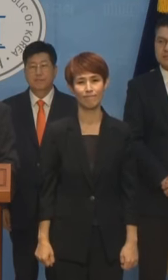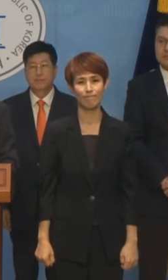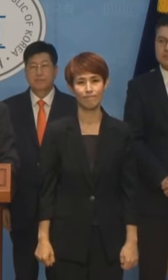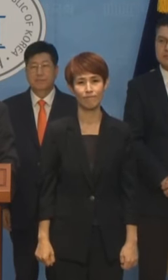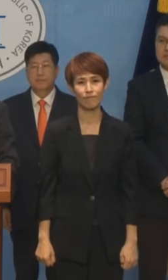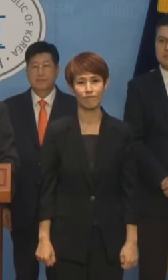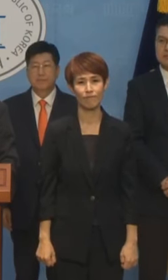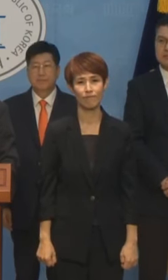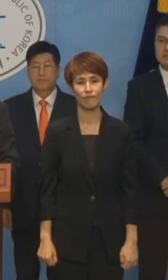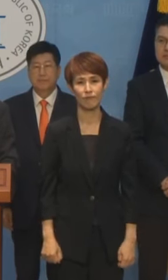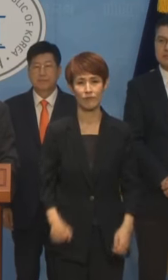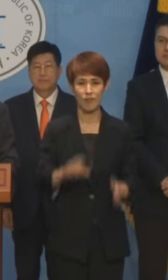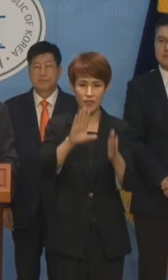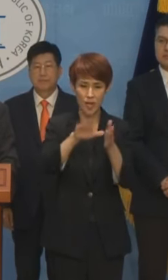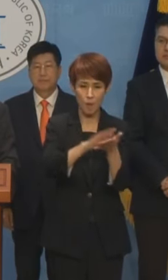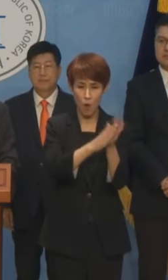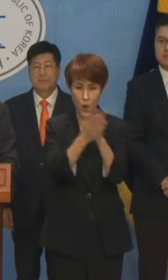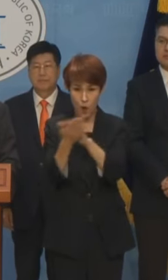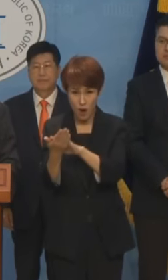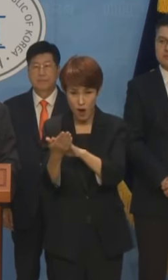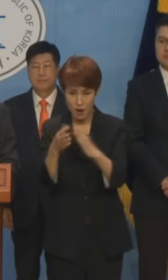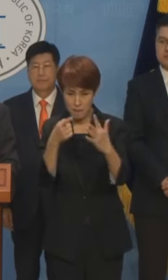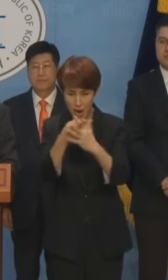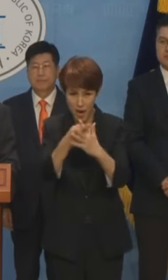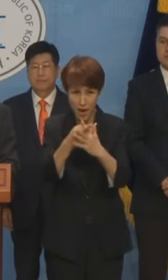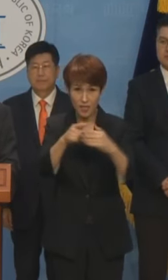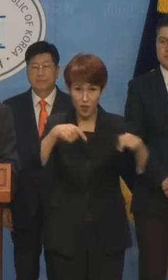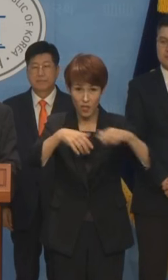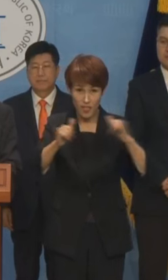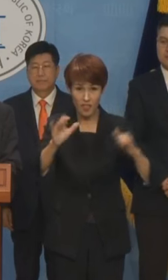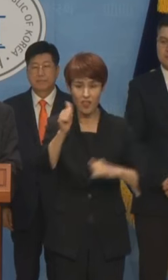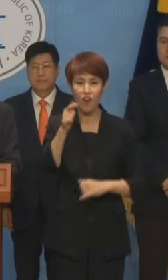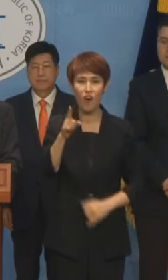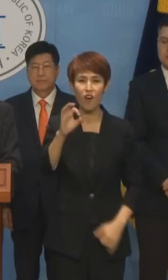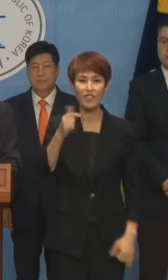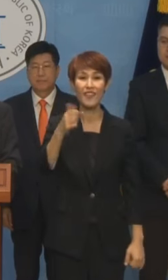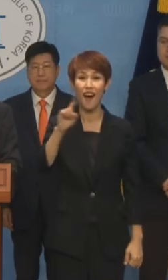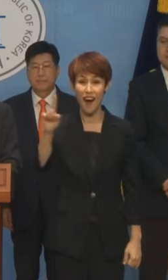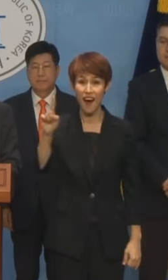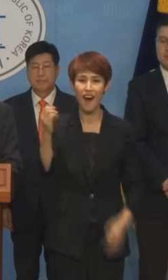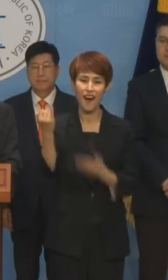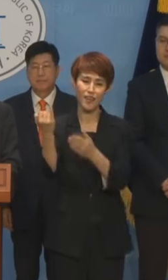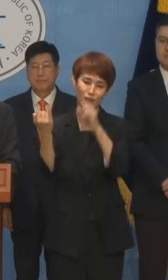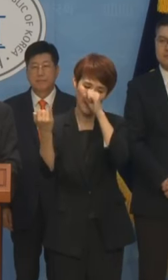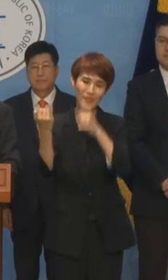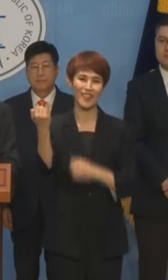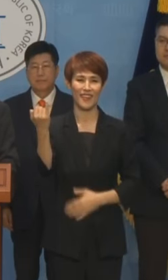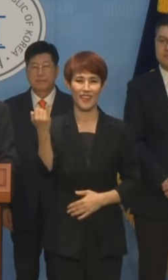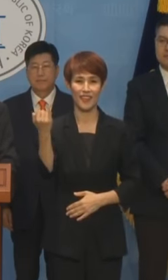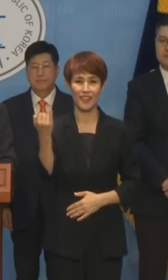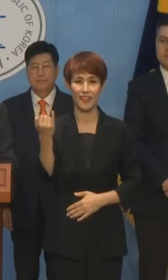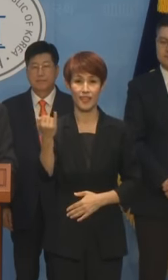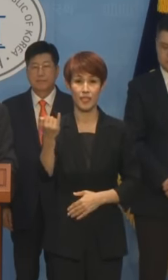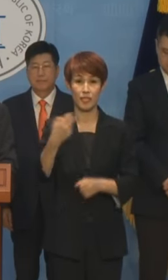시대의 변화를 잇는 정치인 허은하가 좋습니다. 이제